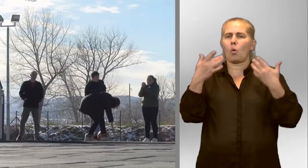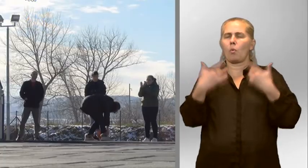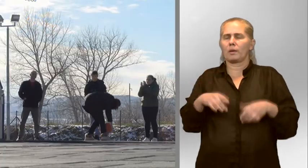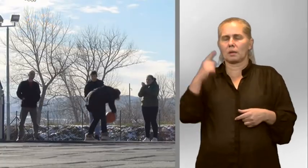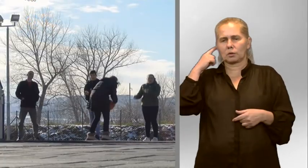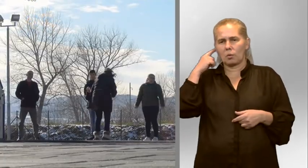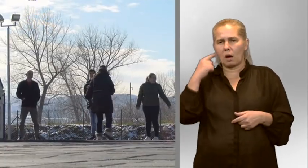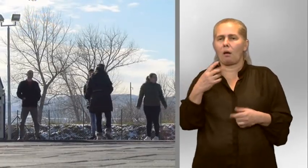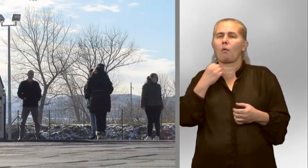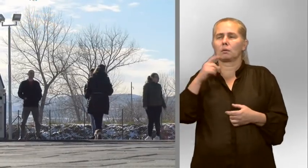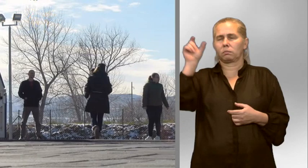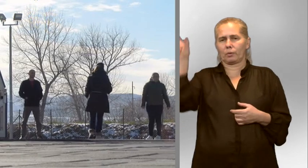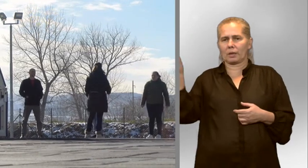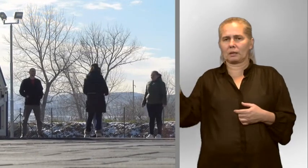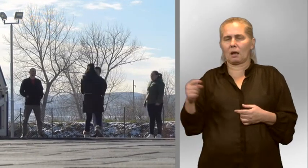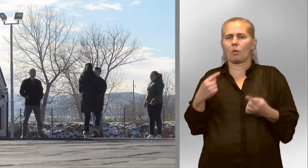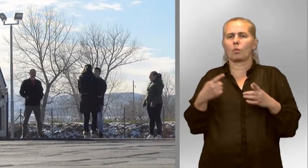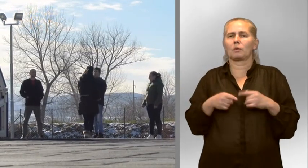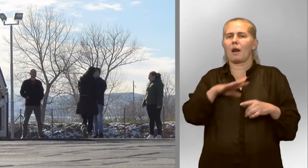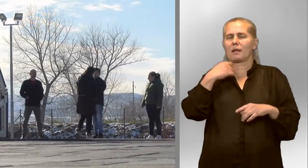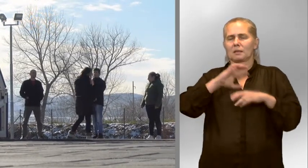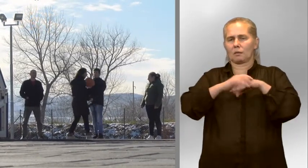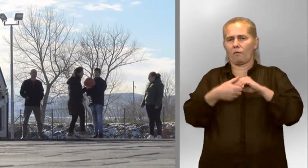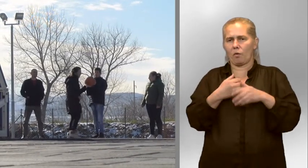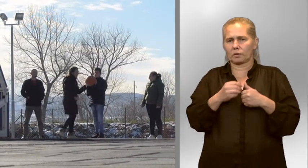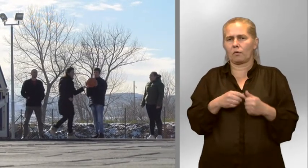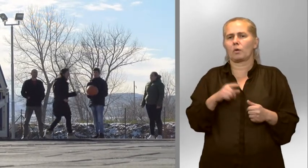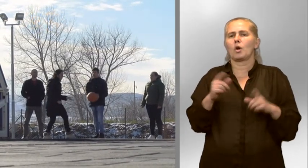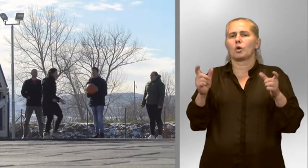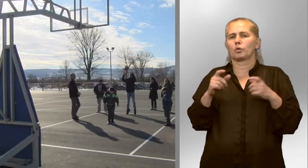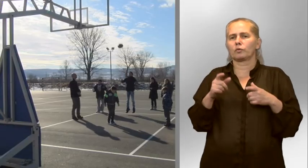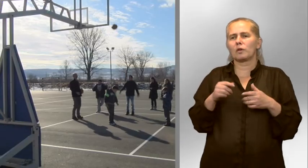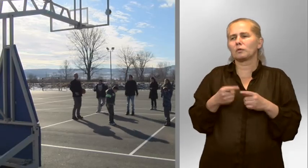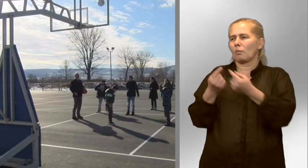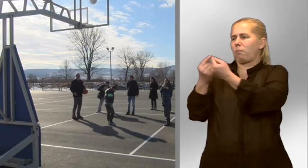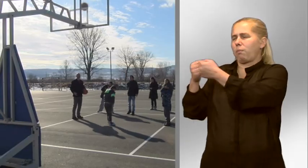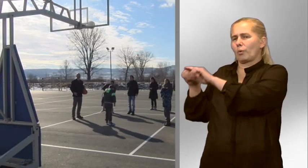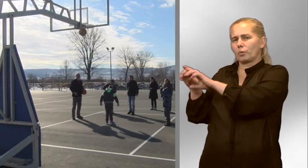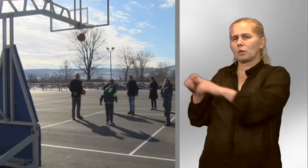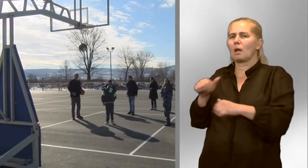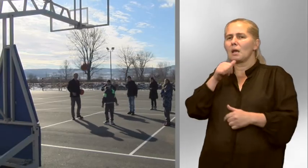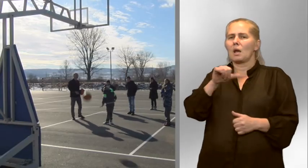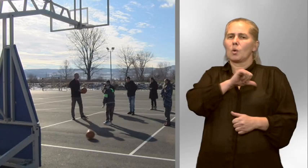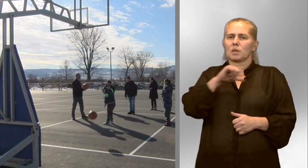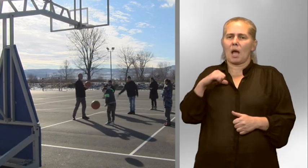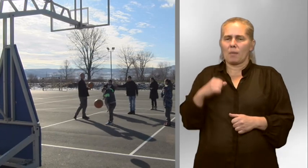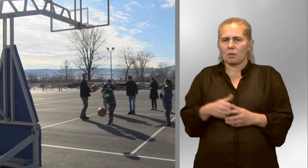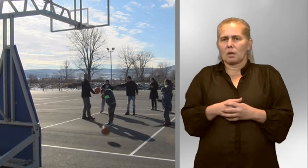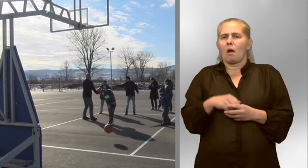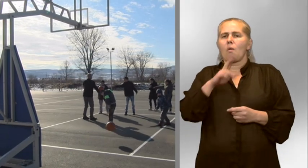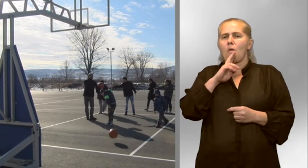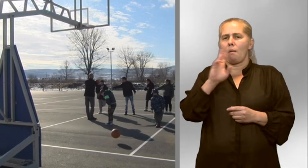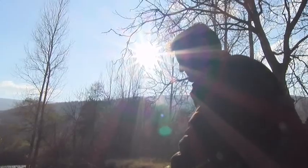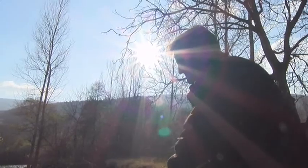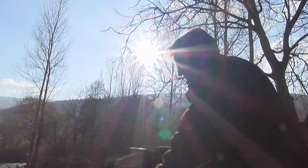Imajući u vidu da gubitak sluha kod pojedinca uzrokuje nezadovoljstvo, društvenu otuđenost i usamljenost koja može